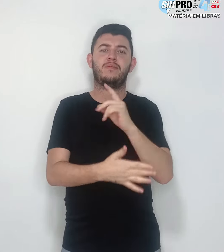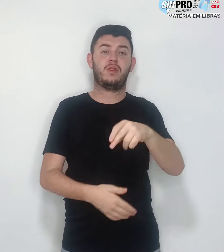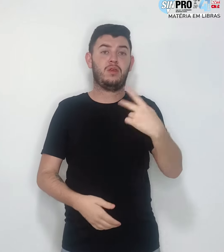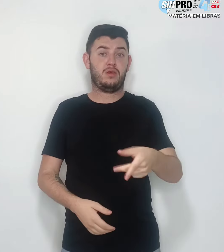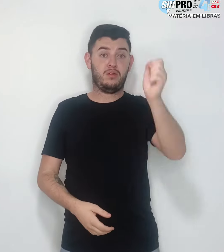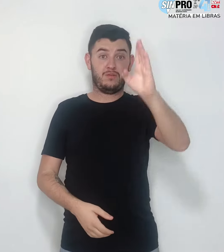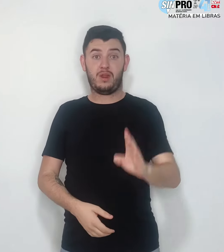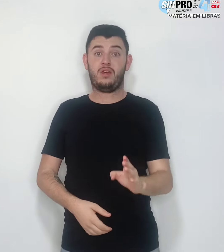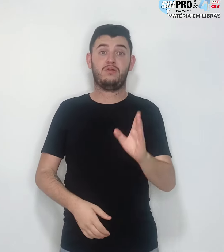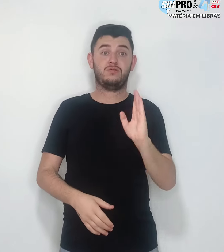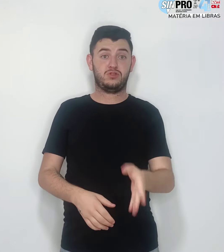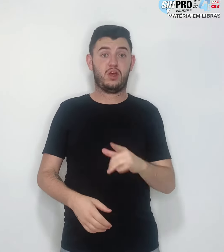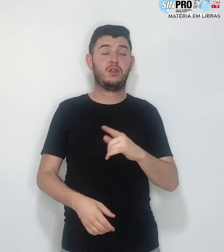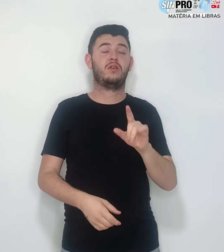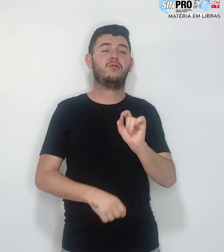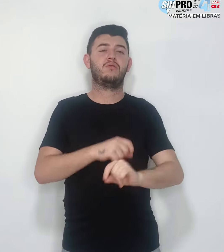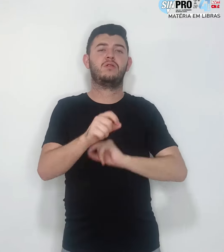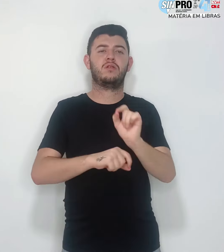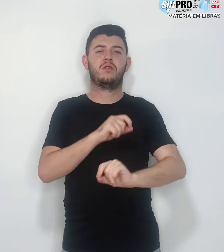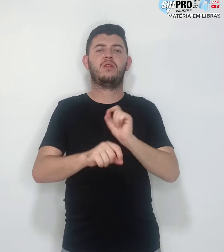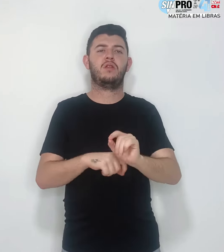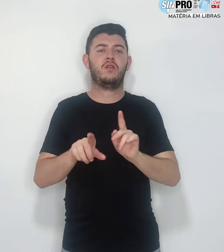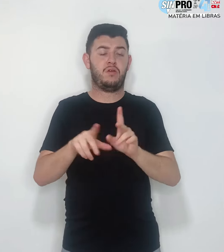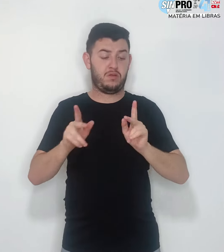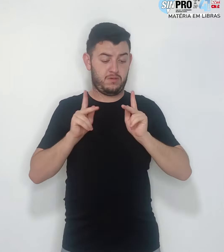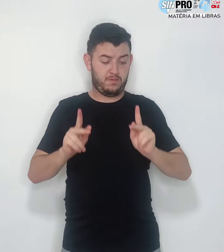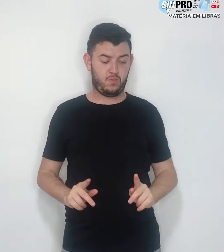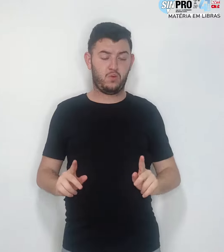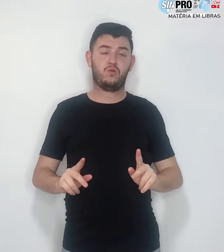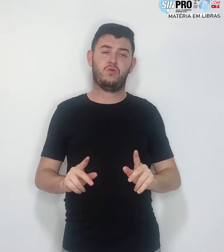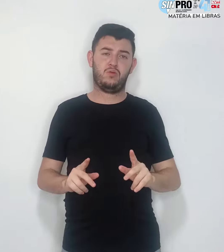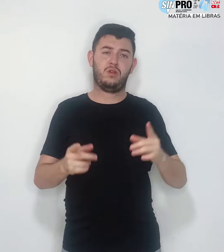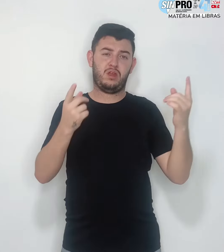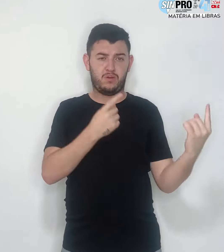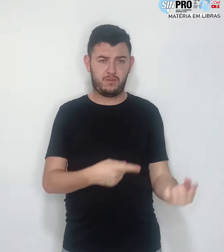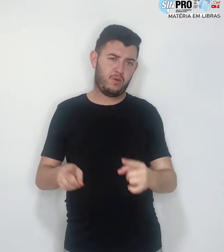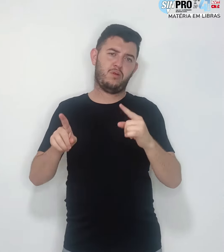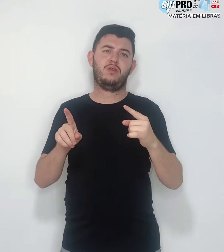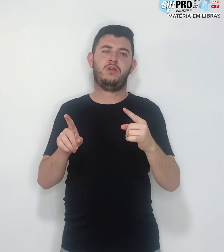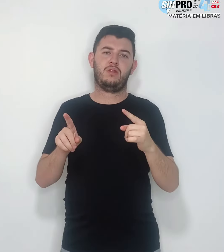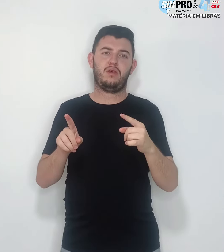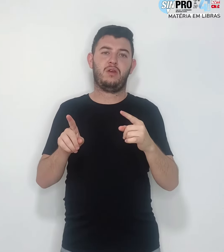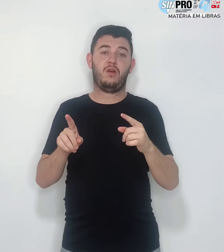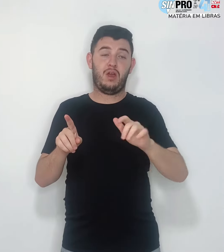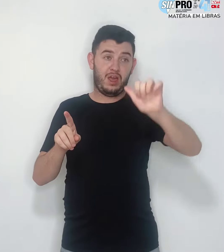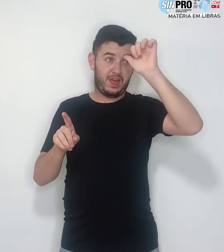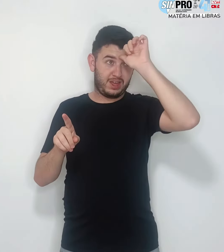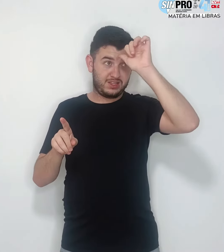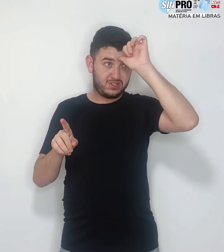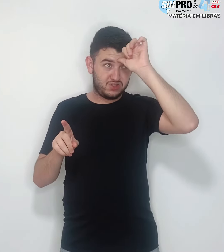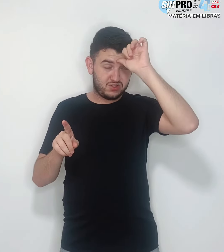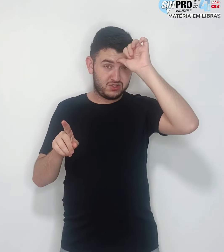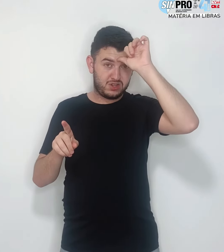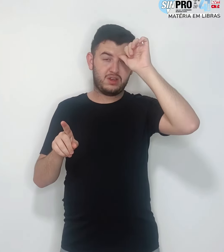Retrospectiva. A plenária organizativa 2021 ainda foi momento